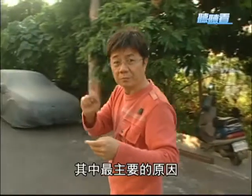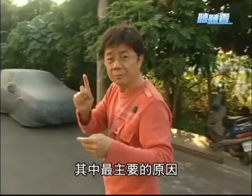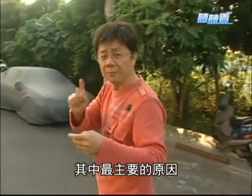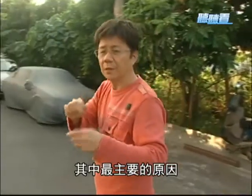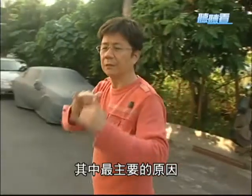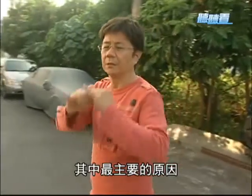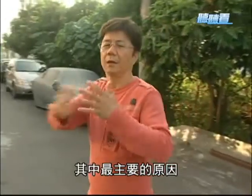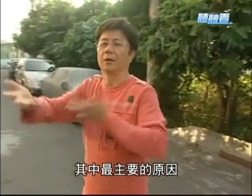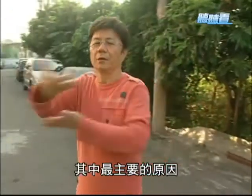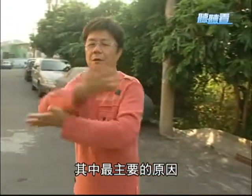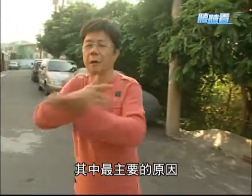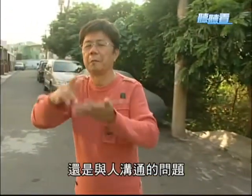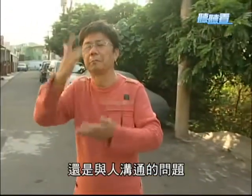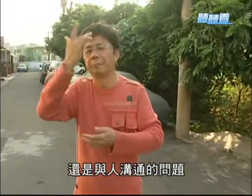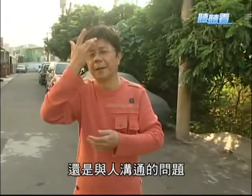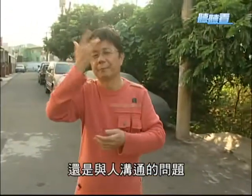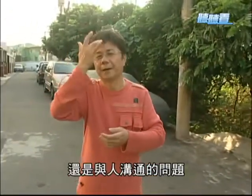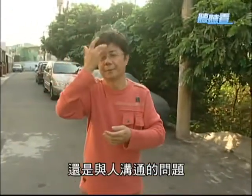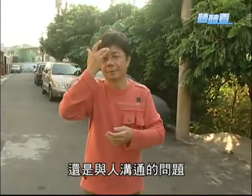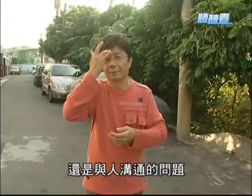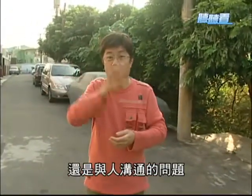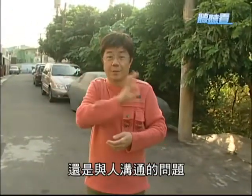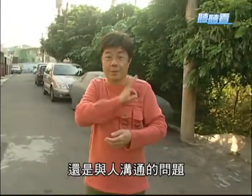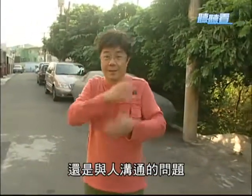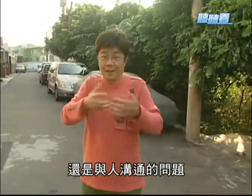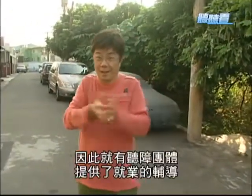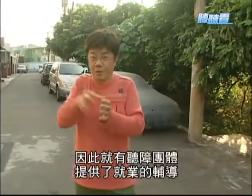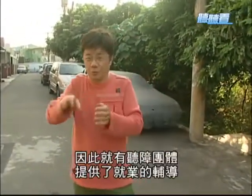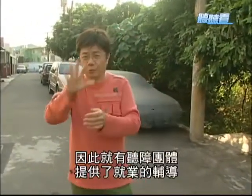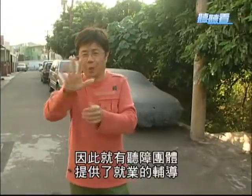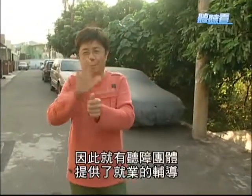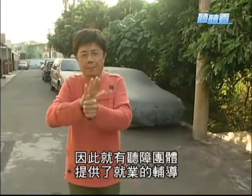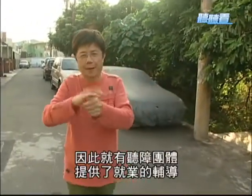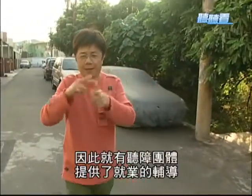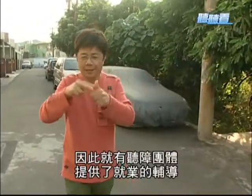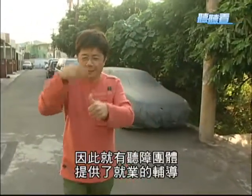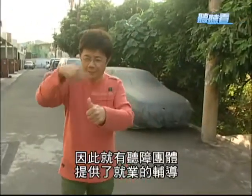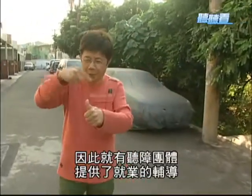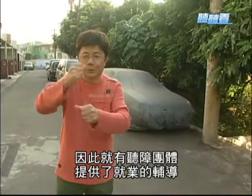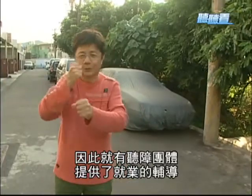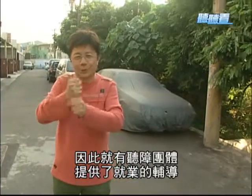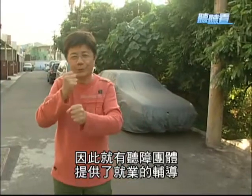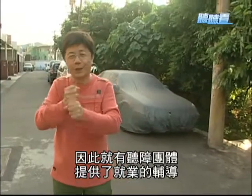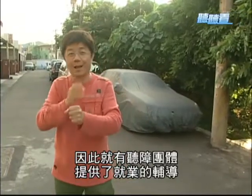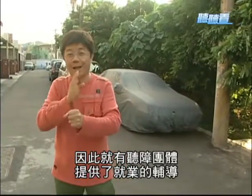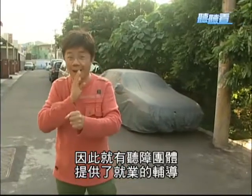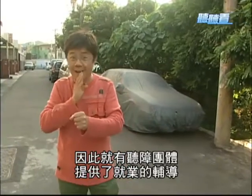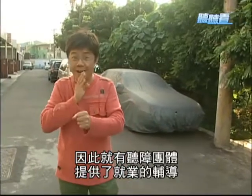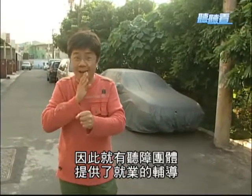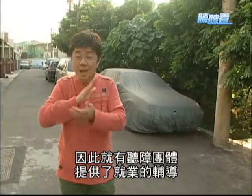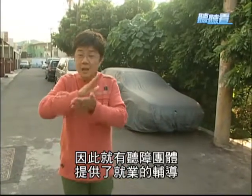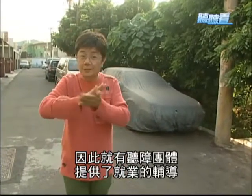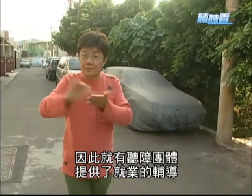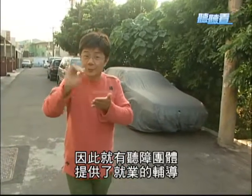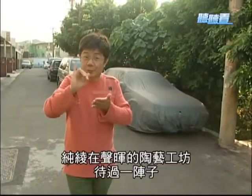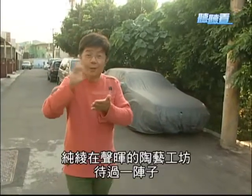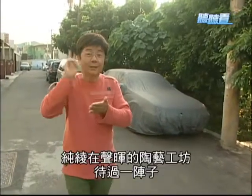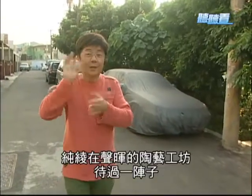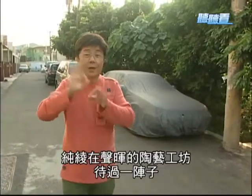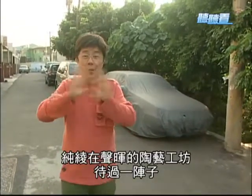主要的原因呢，还是与人沟通的问题。因此，就有听障团体提供了就业的辅导。纯玲在